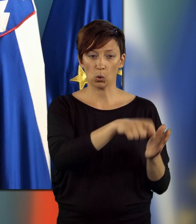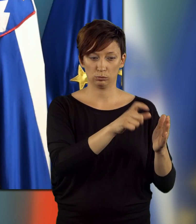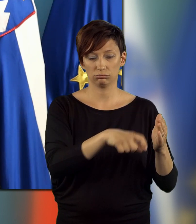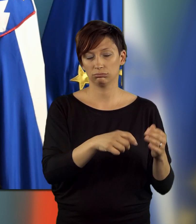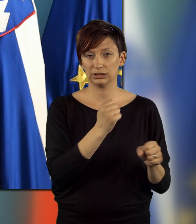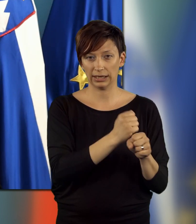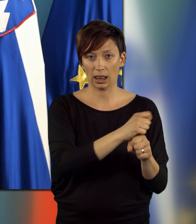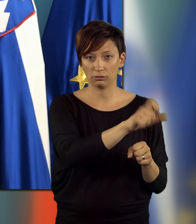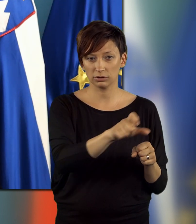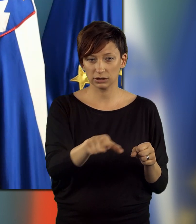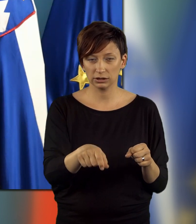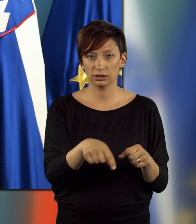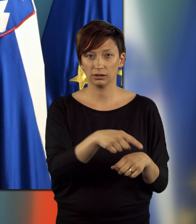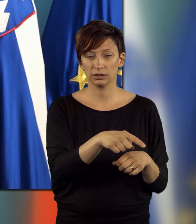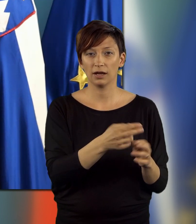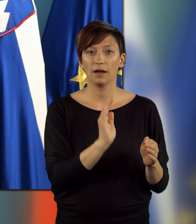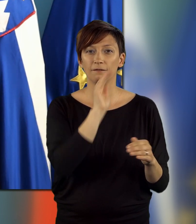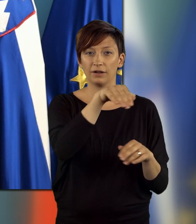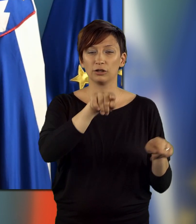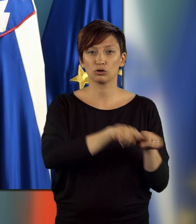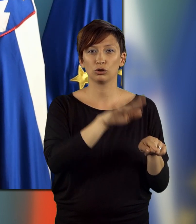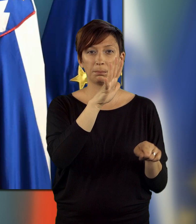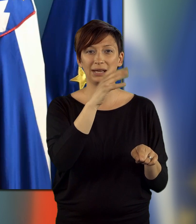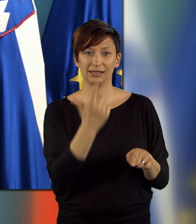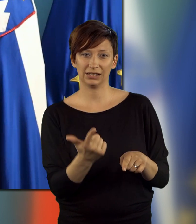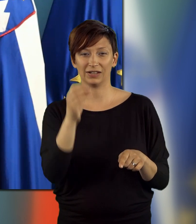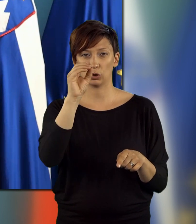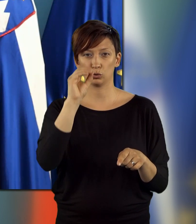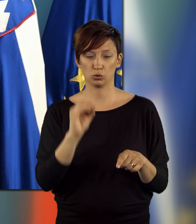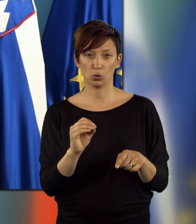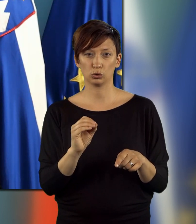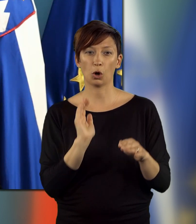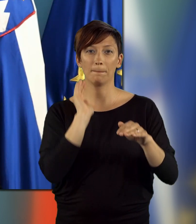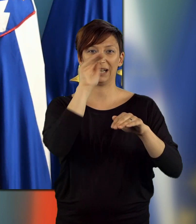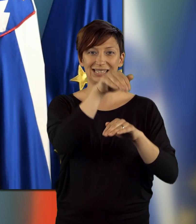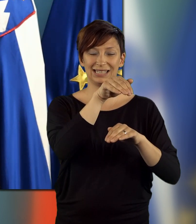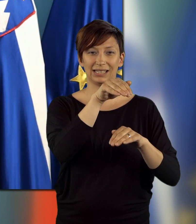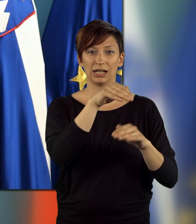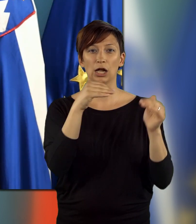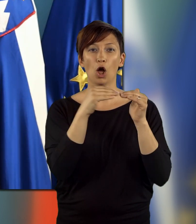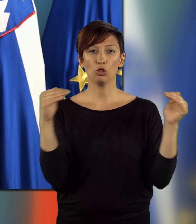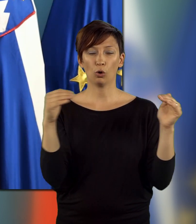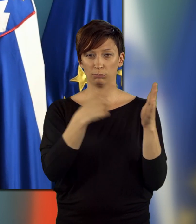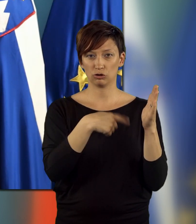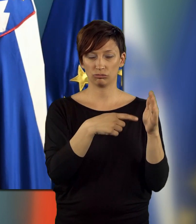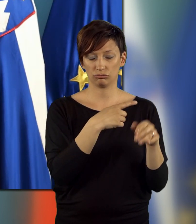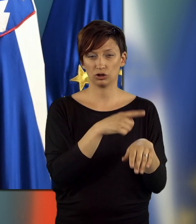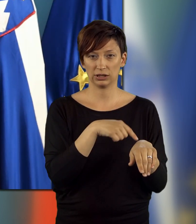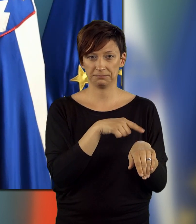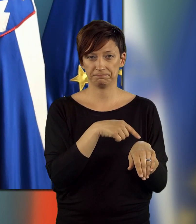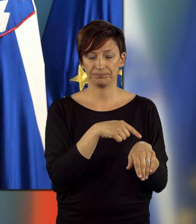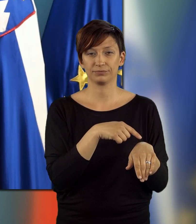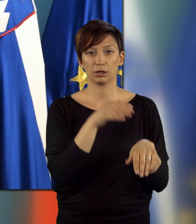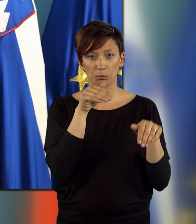osebje, ki za več kot 25% presega normativ in